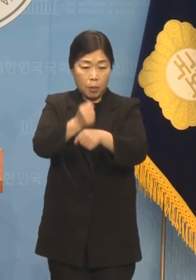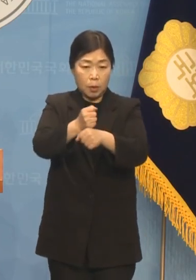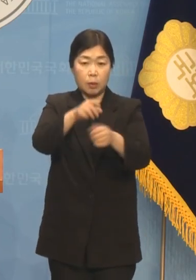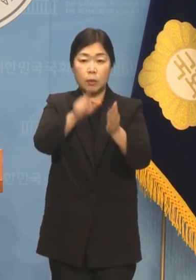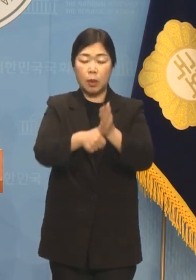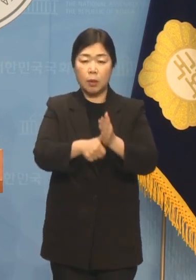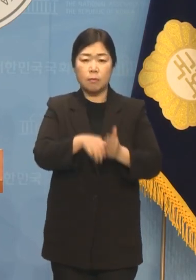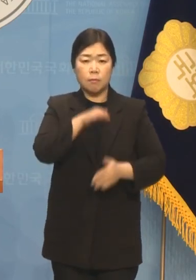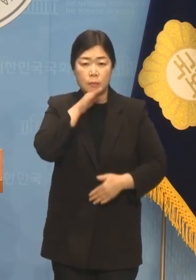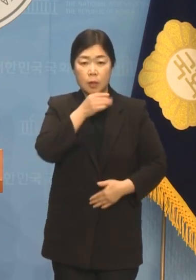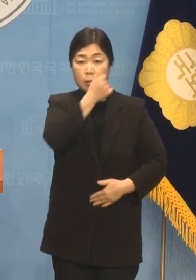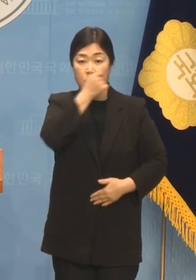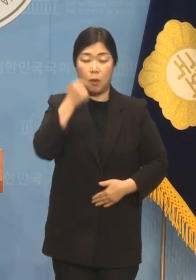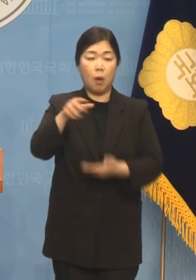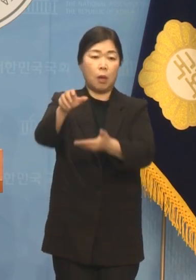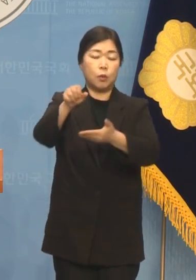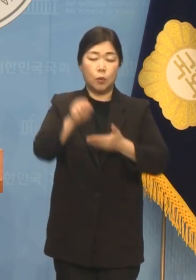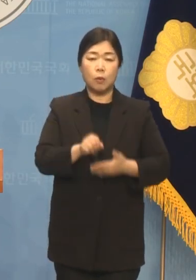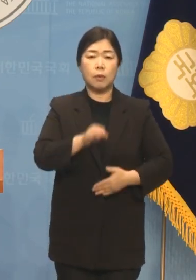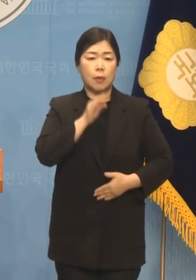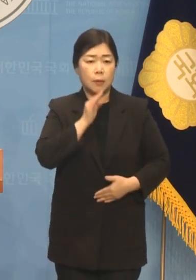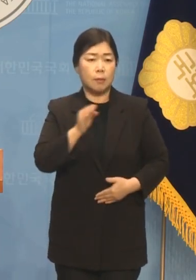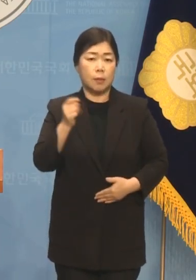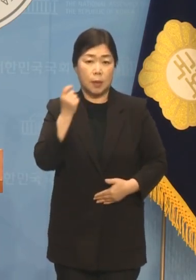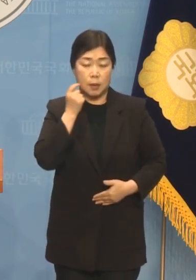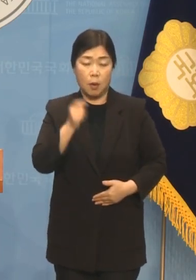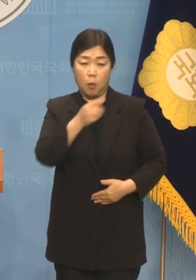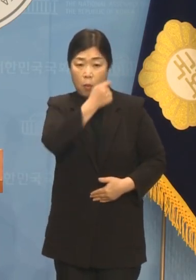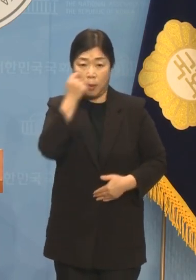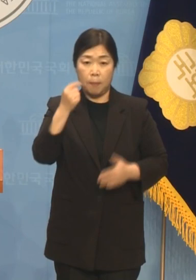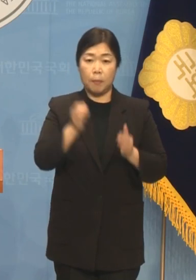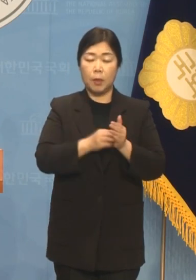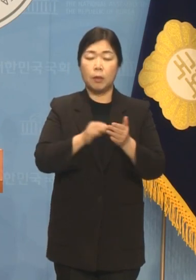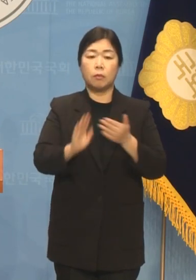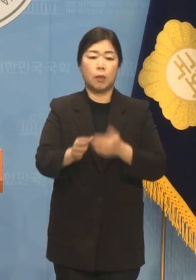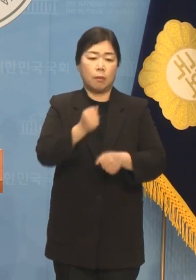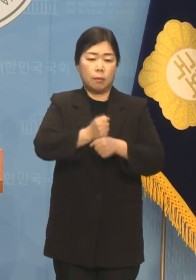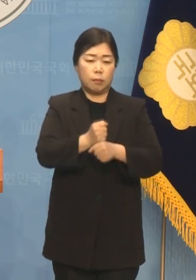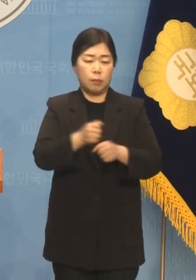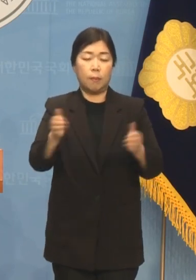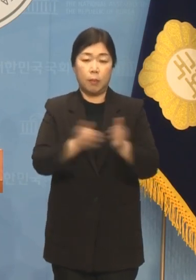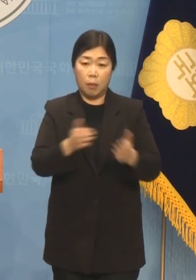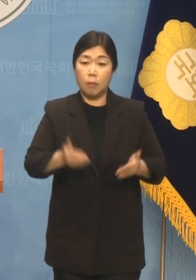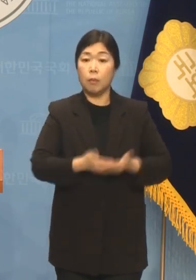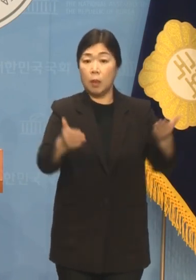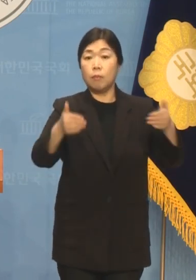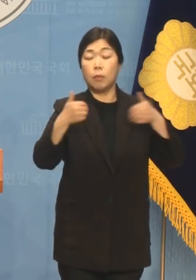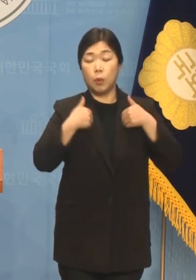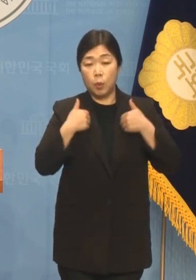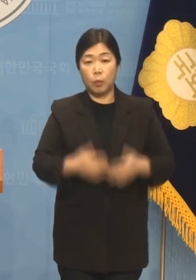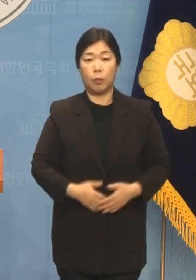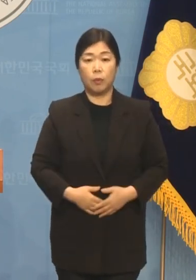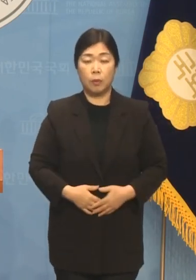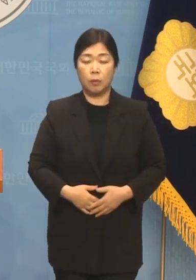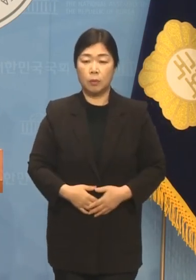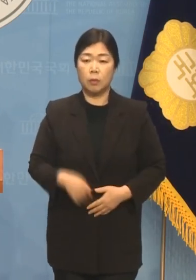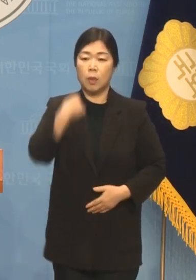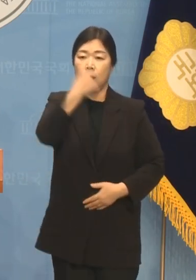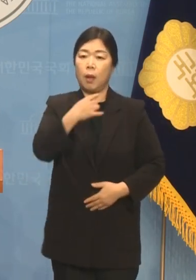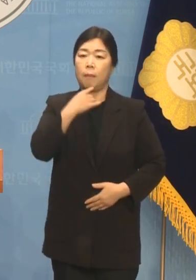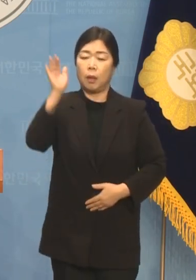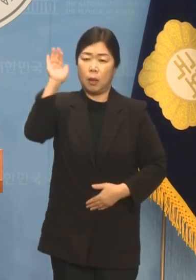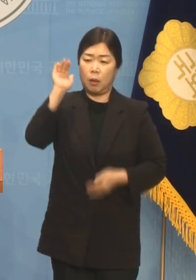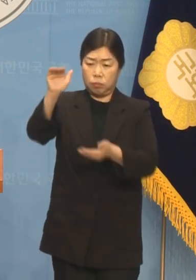기반으로 하여 사실관계를 전달하는 데 중점을 두어야지 어느 일방의 근거 없는 말뿐인